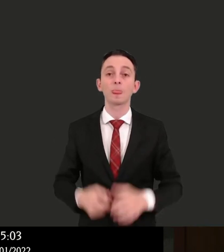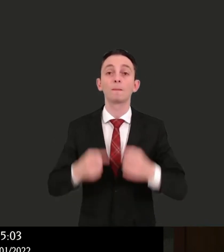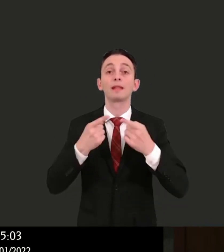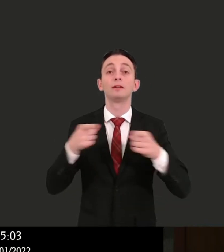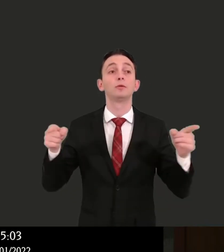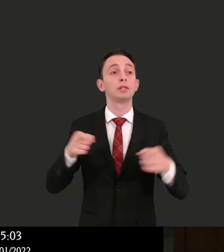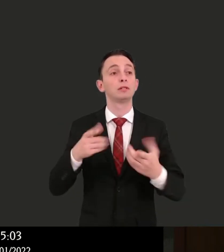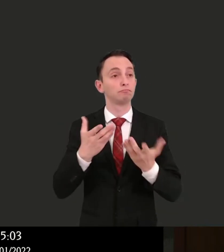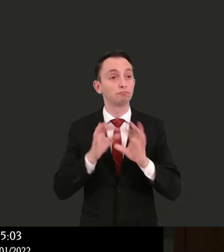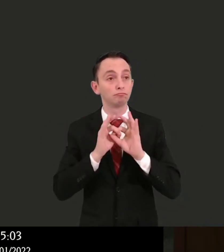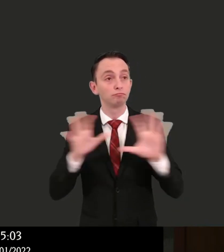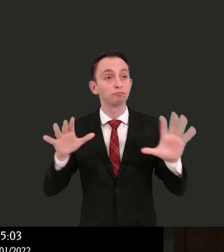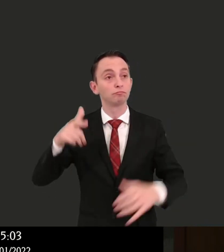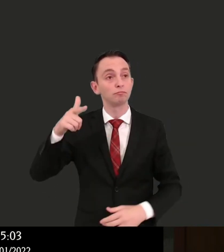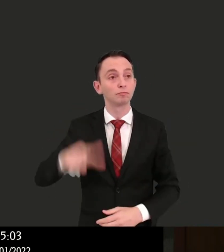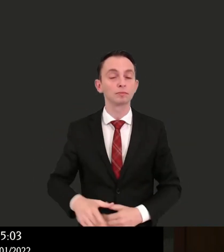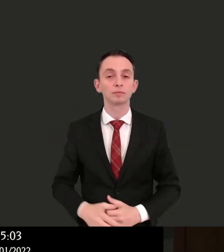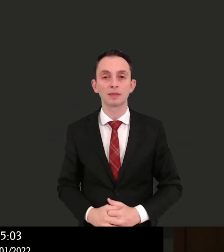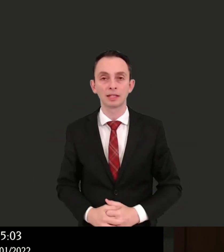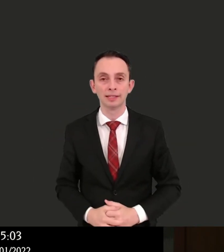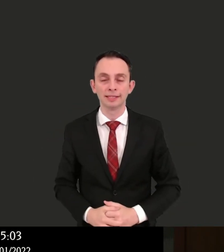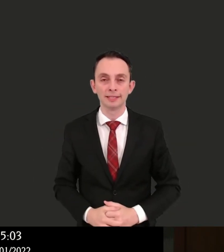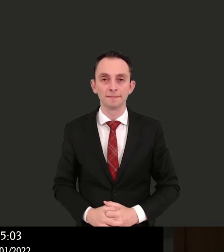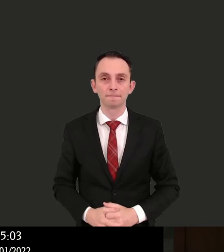Chamemos, irmãos, outro cântico.